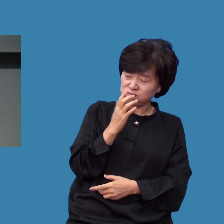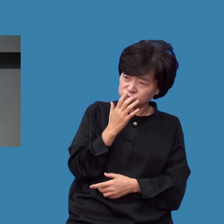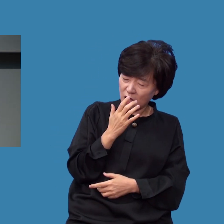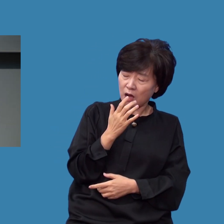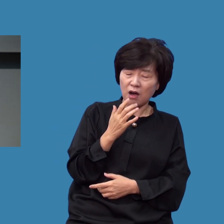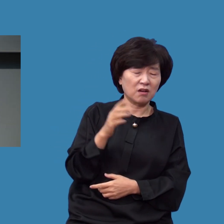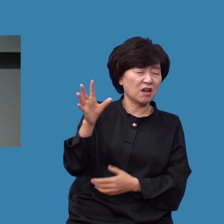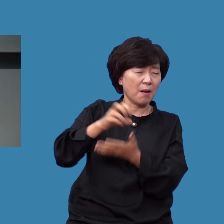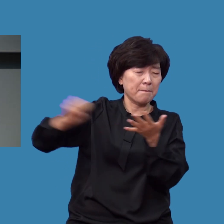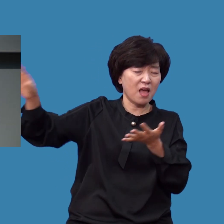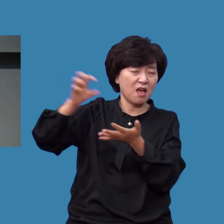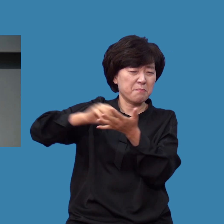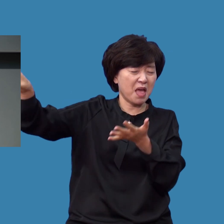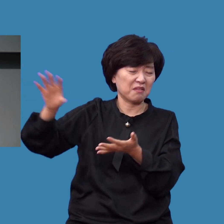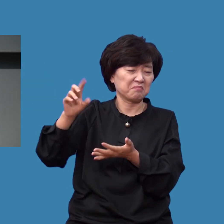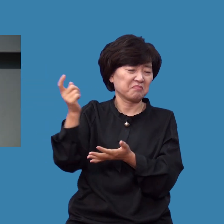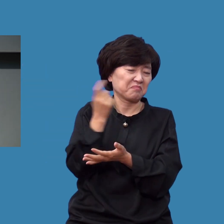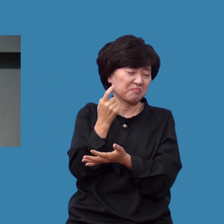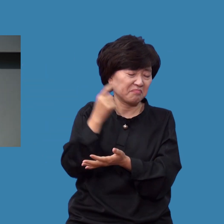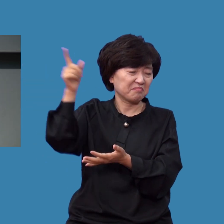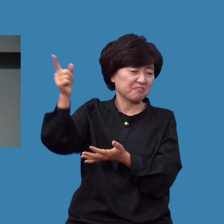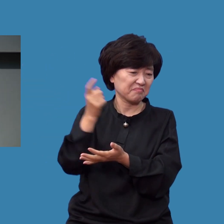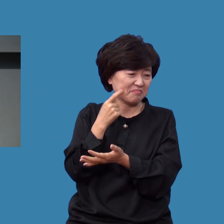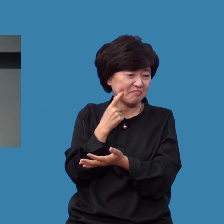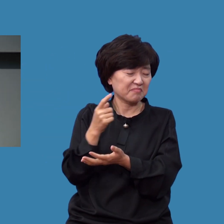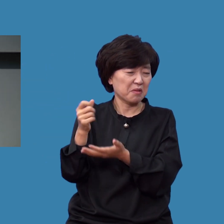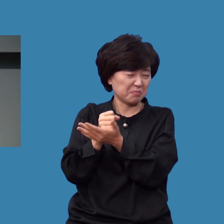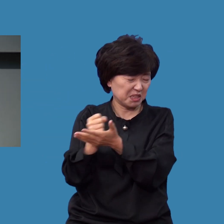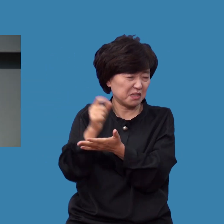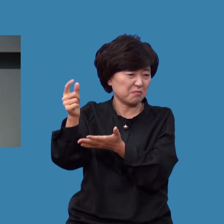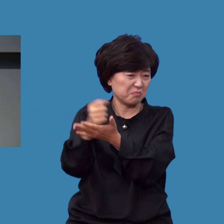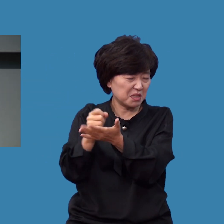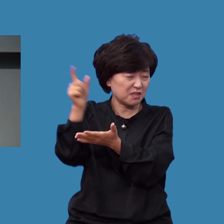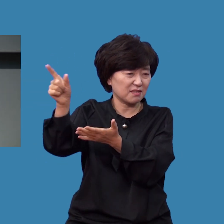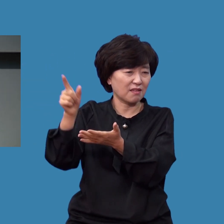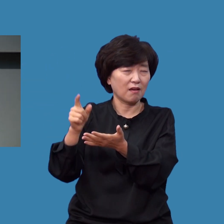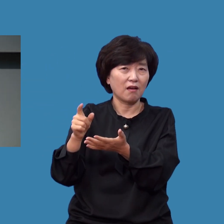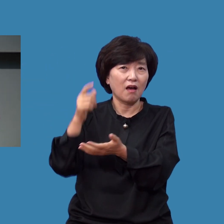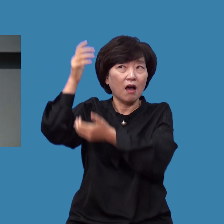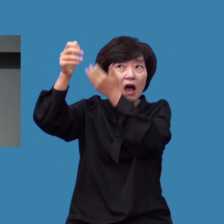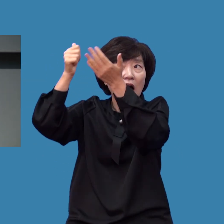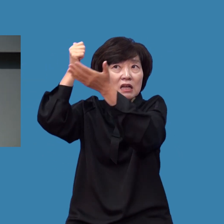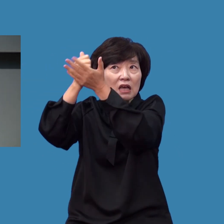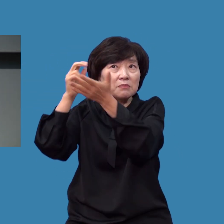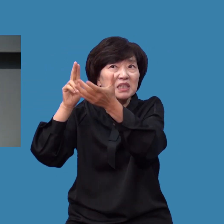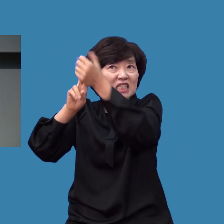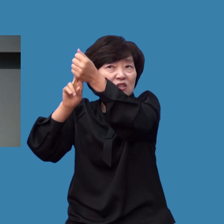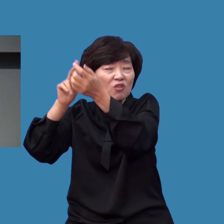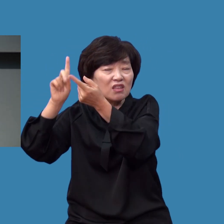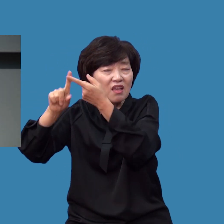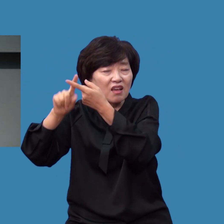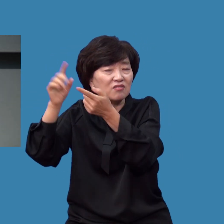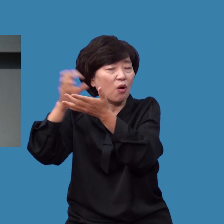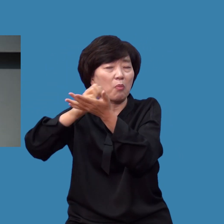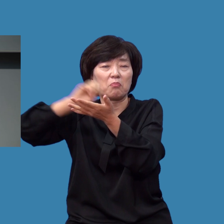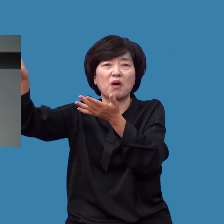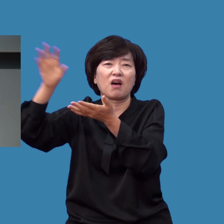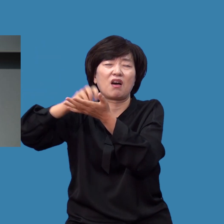없는 것들은 그건 신화고, 그건 광신도고, 그건 미신이고, 그래서 초월적 요소들을 다 제거하려고 하는